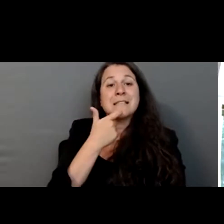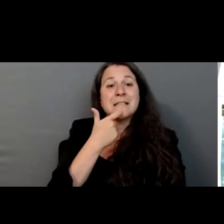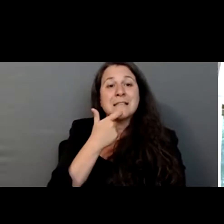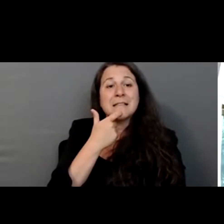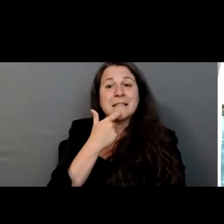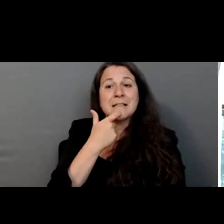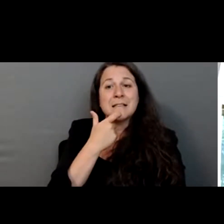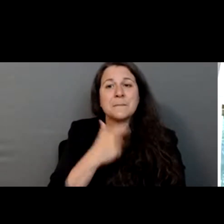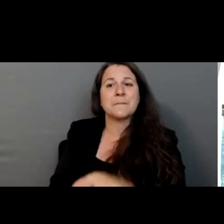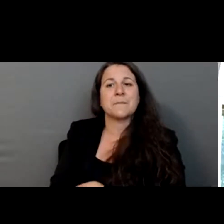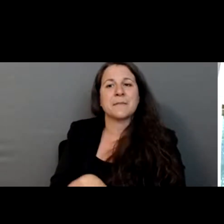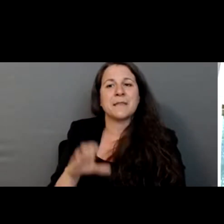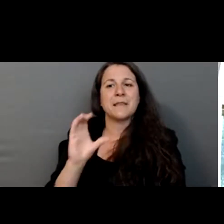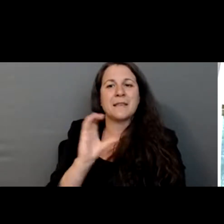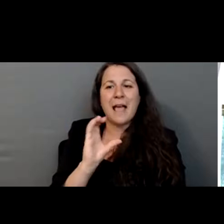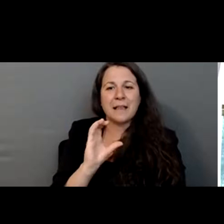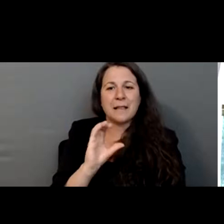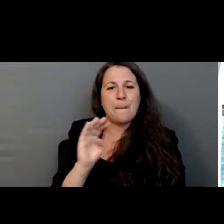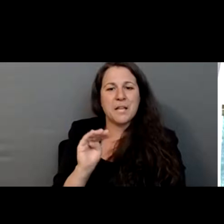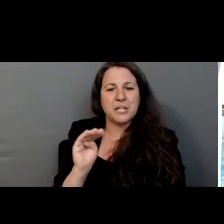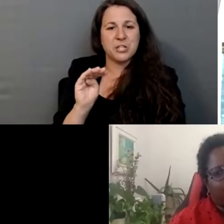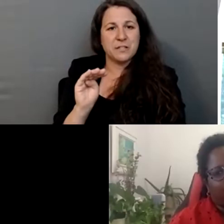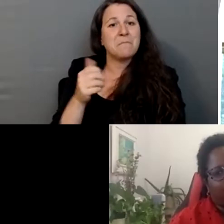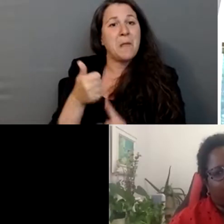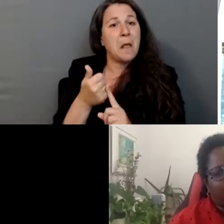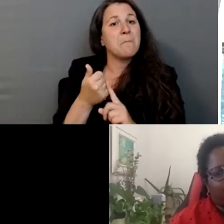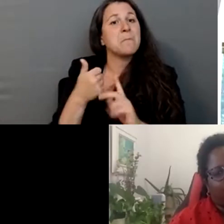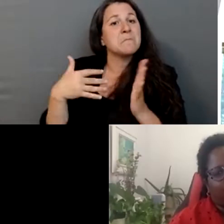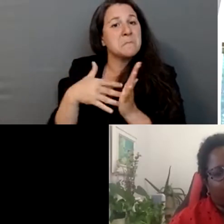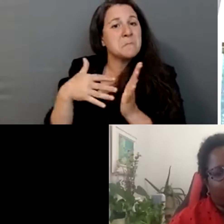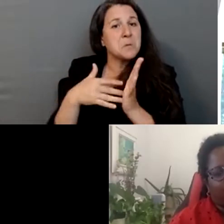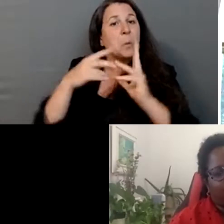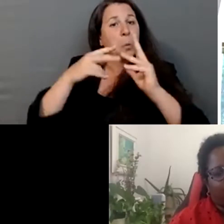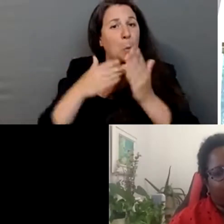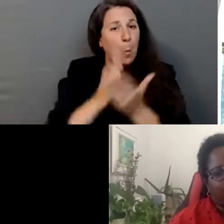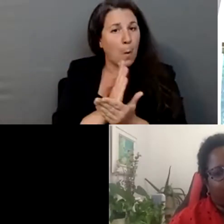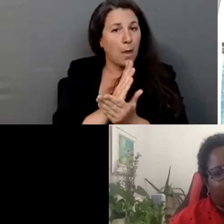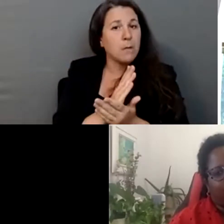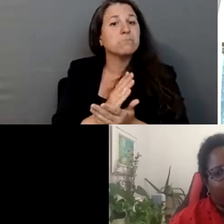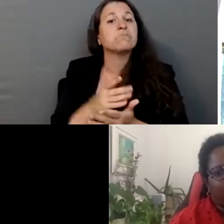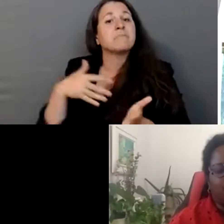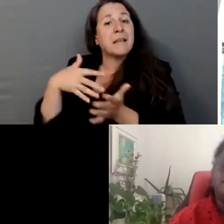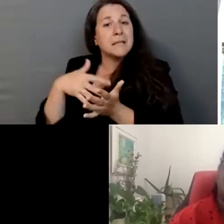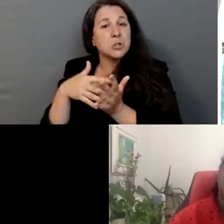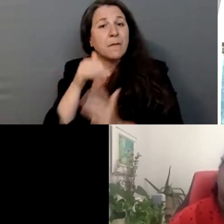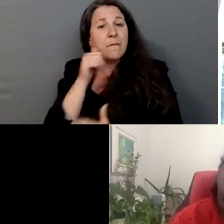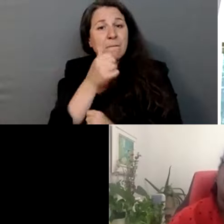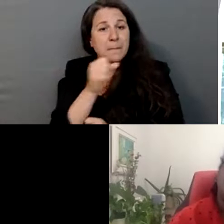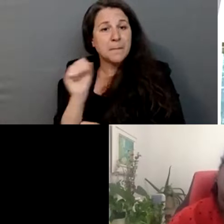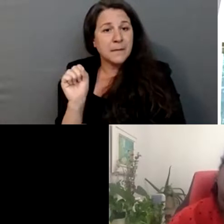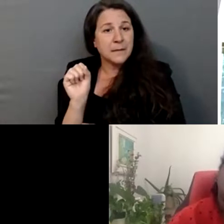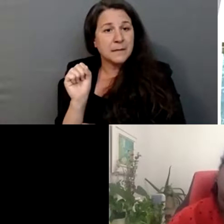Mirjani-Jean-François. Après des études en droit et en études féministes, Elle travaille maintenant